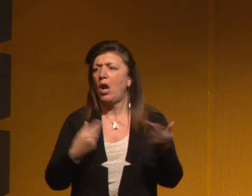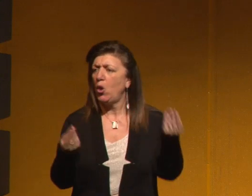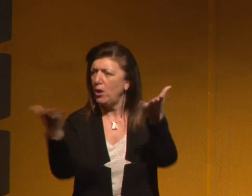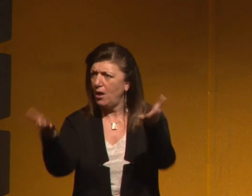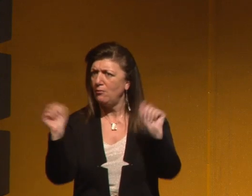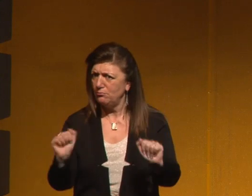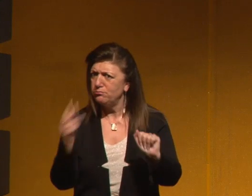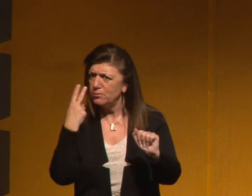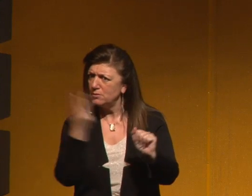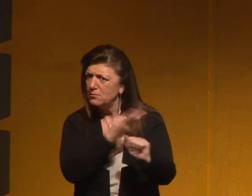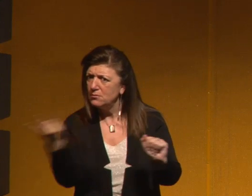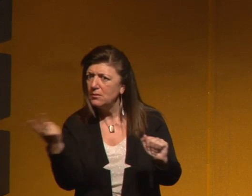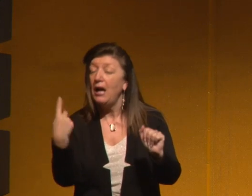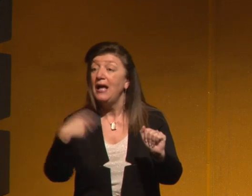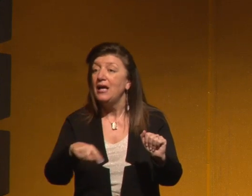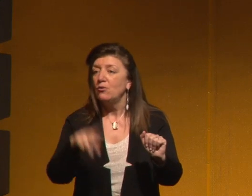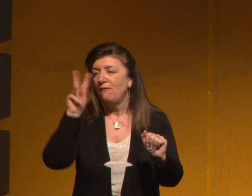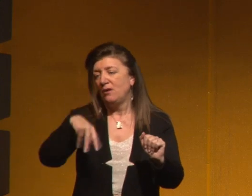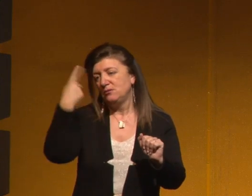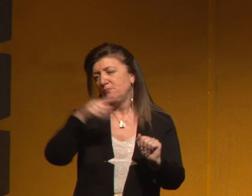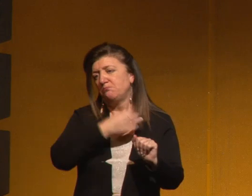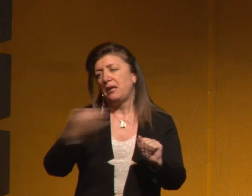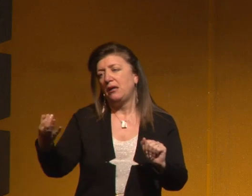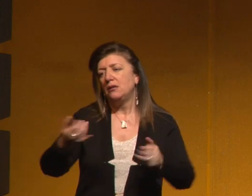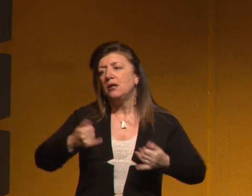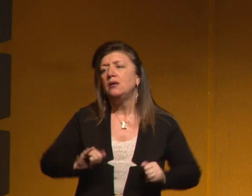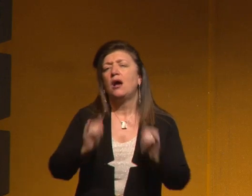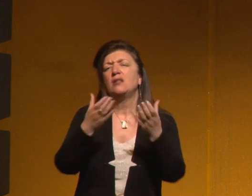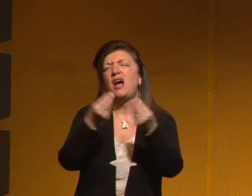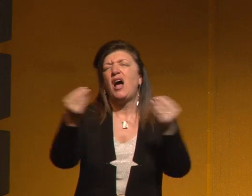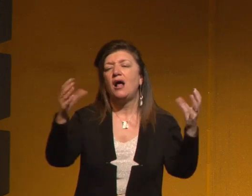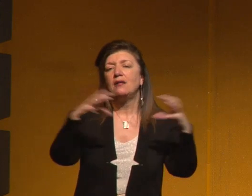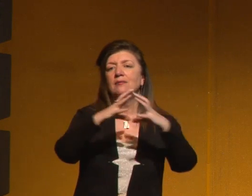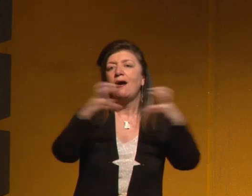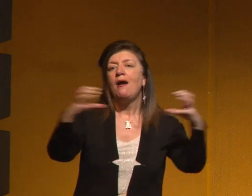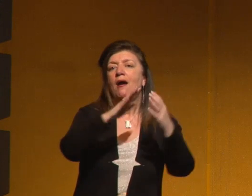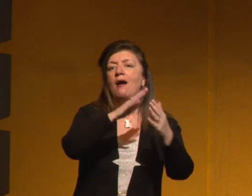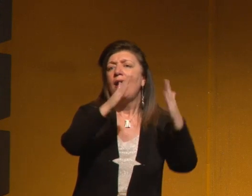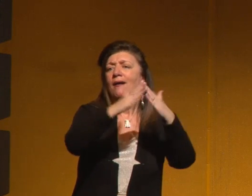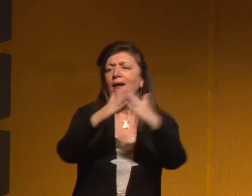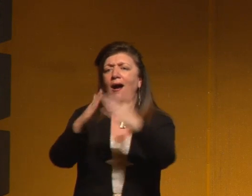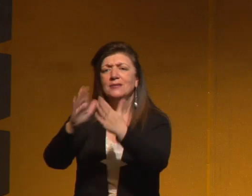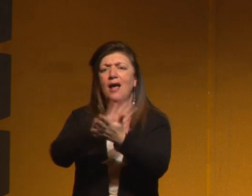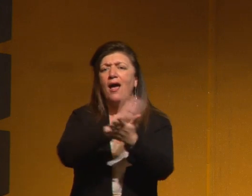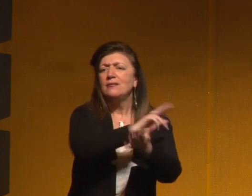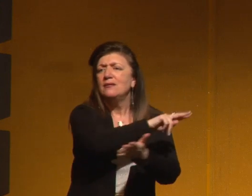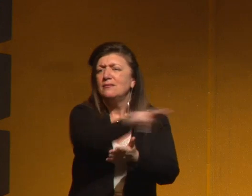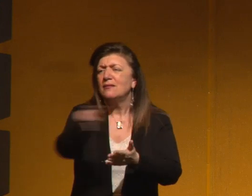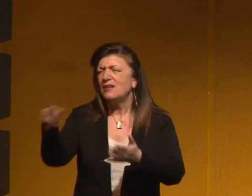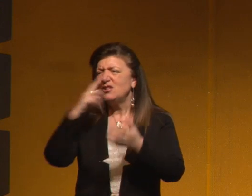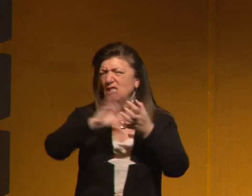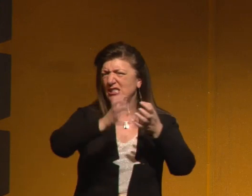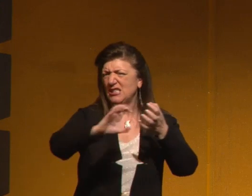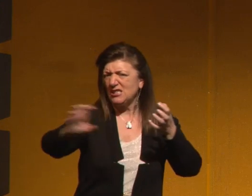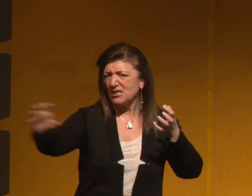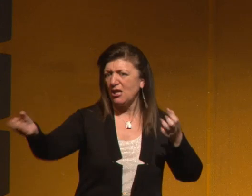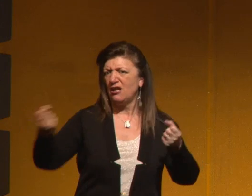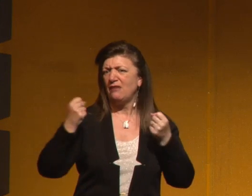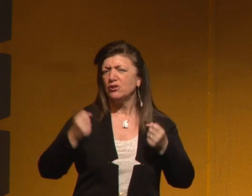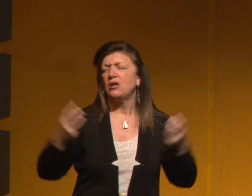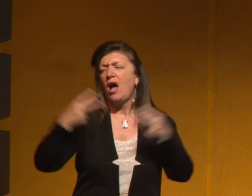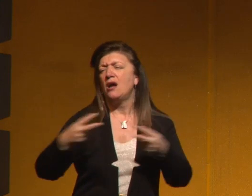sapete sono nate molte case editrici si sono rafforzate anno dopo anno sono esplosi casi editoriali